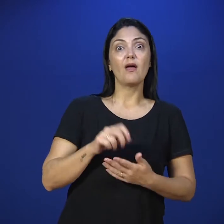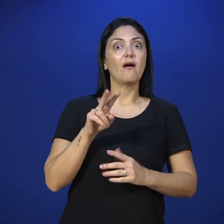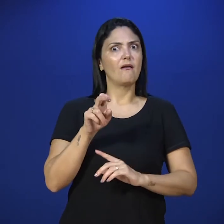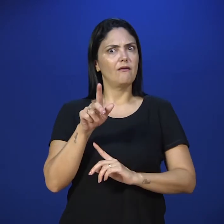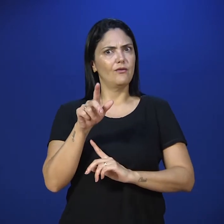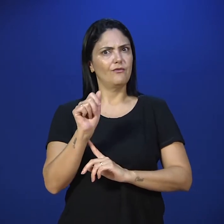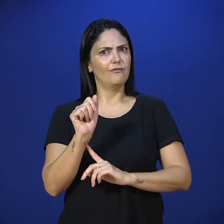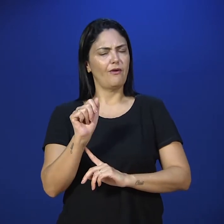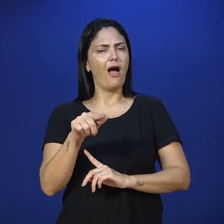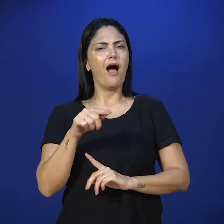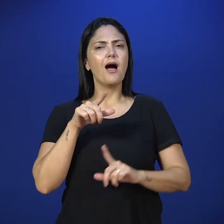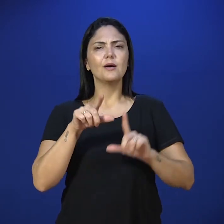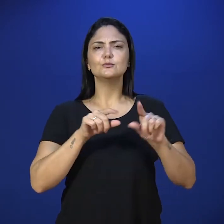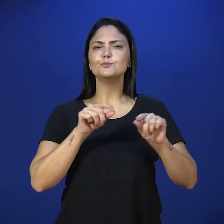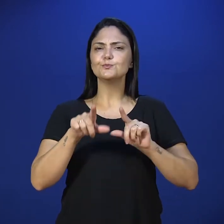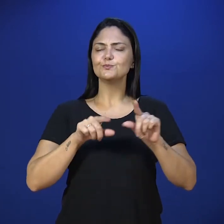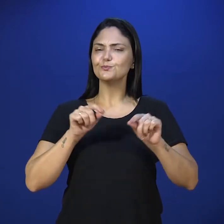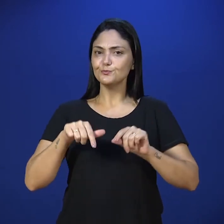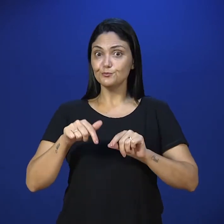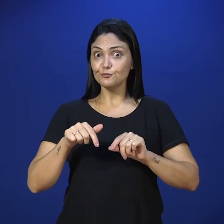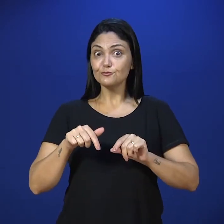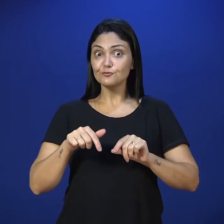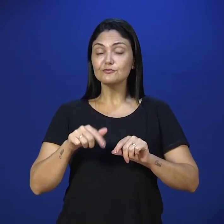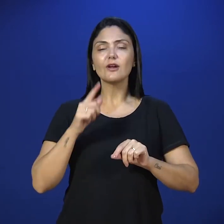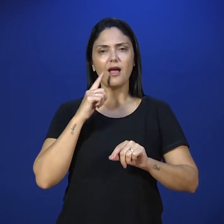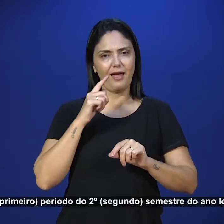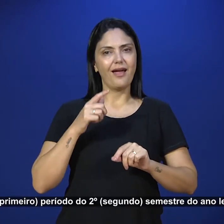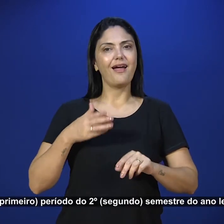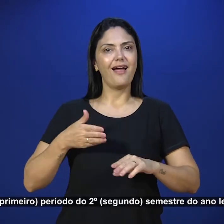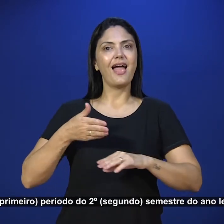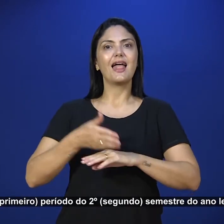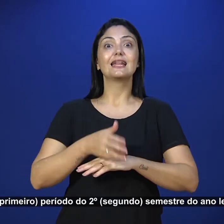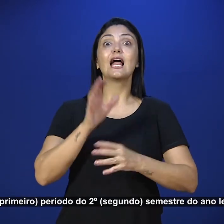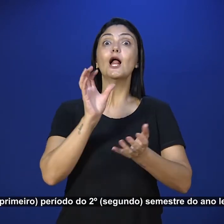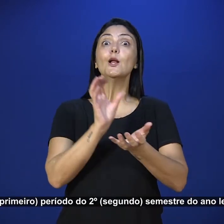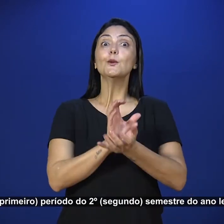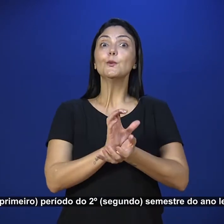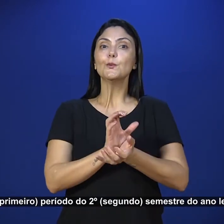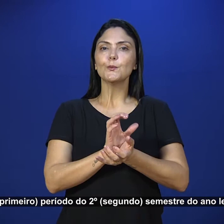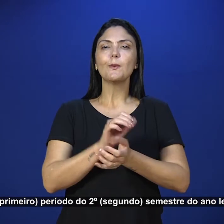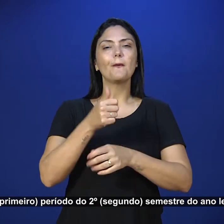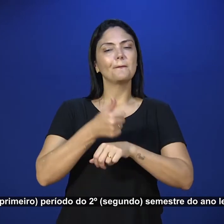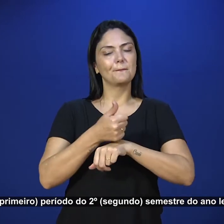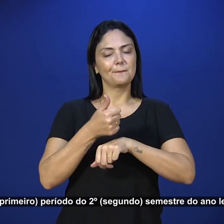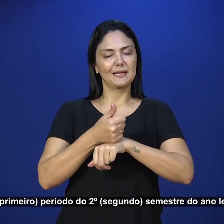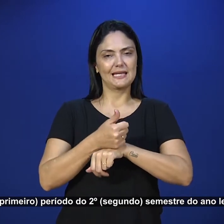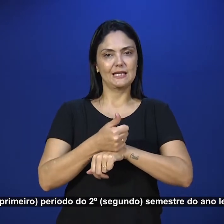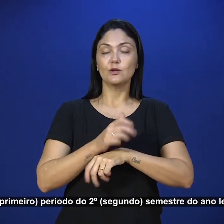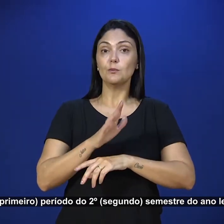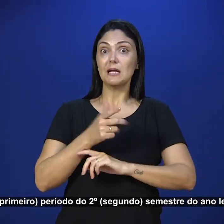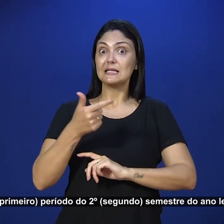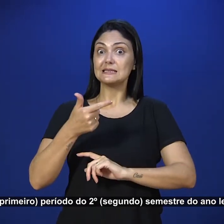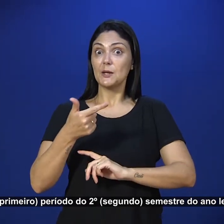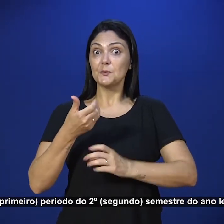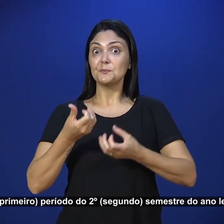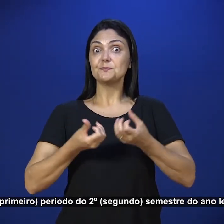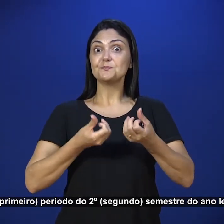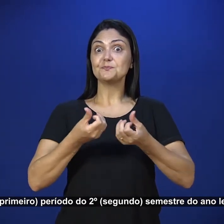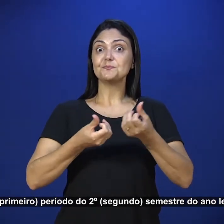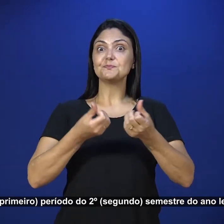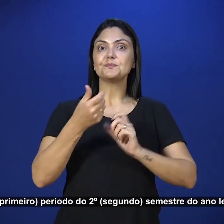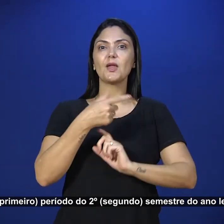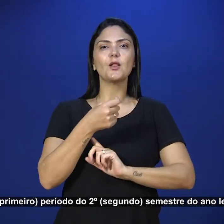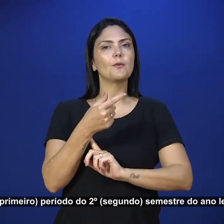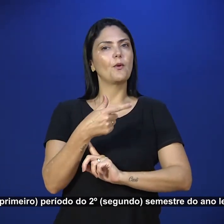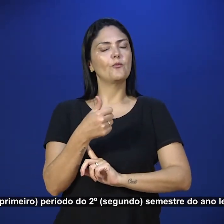vagas ofertadas no processo seletivo são para preenchimento da turma do primeiro período do segundo semestre do ano letivo